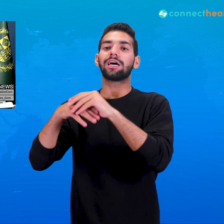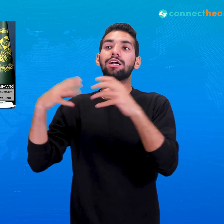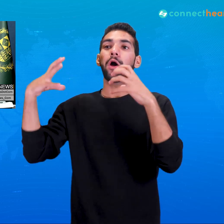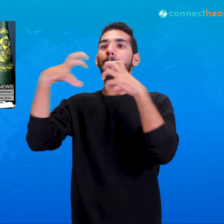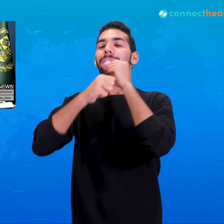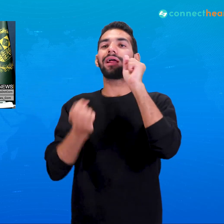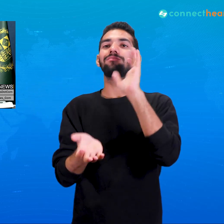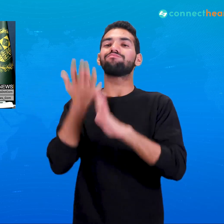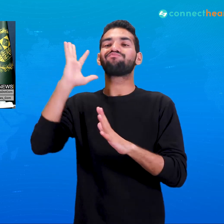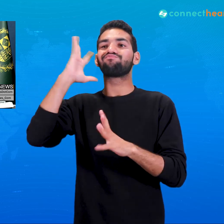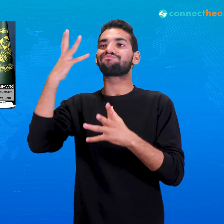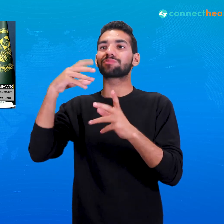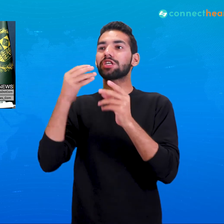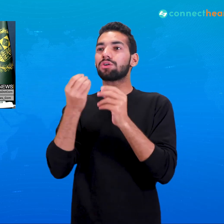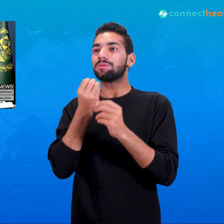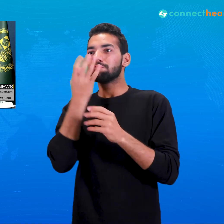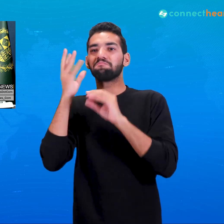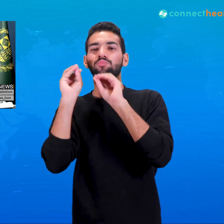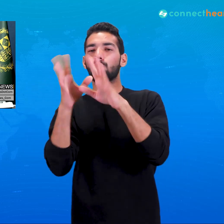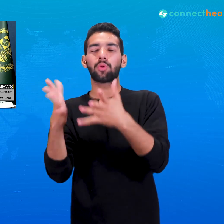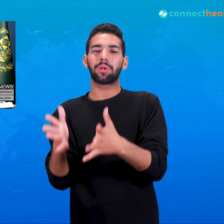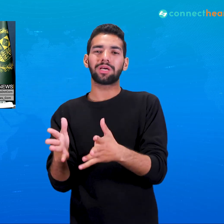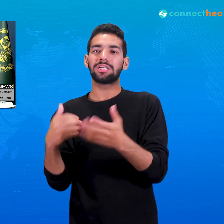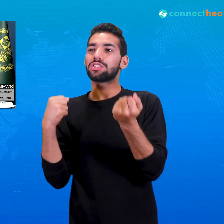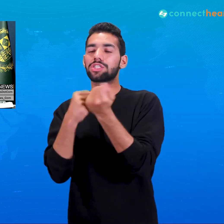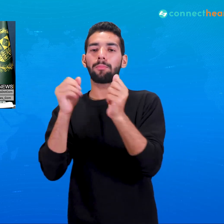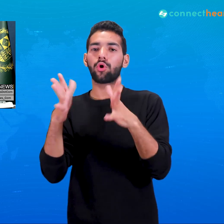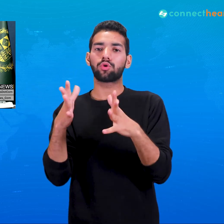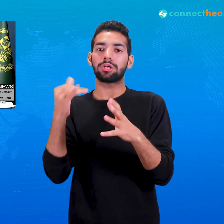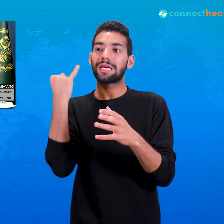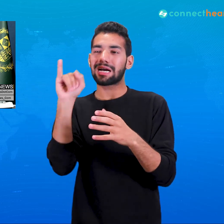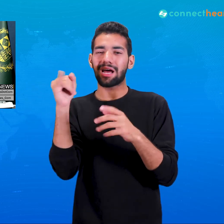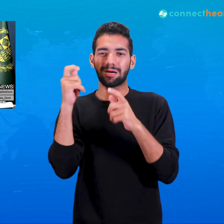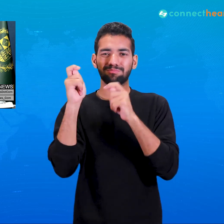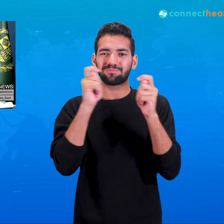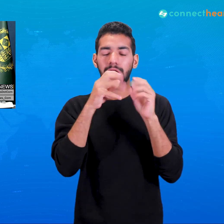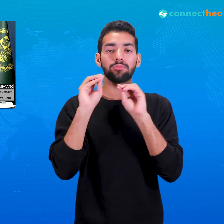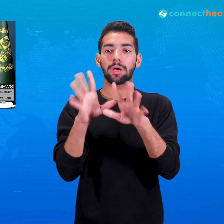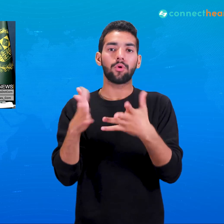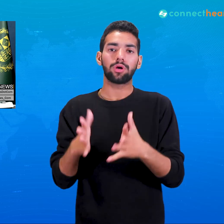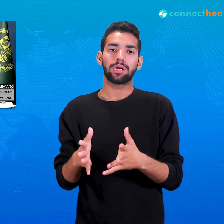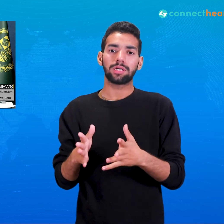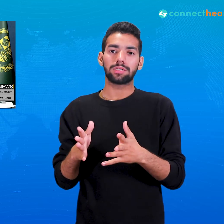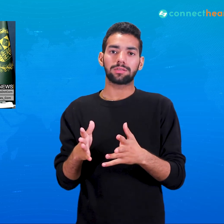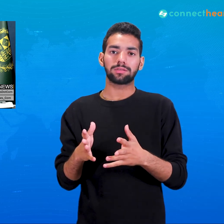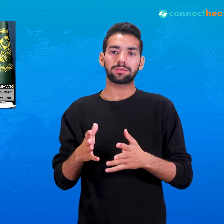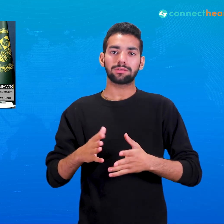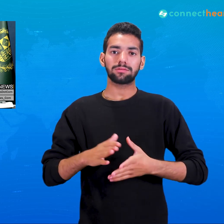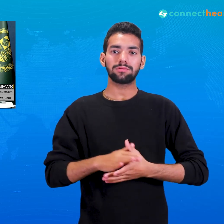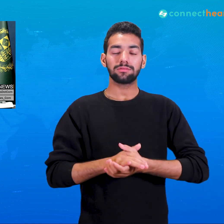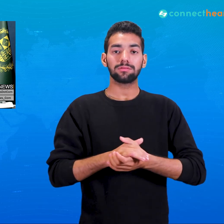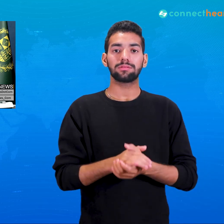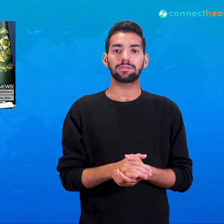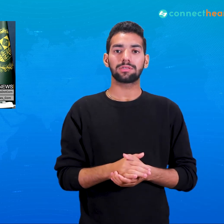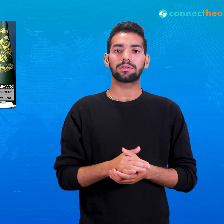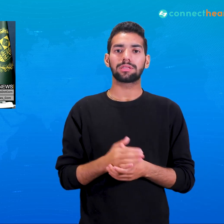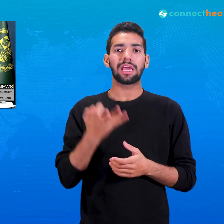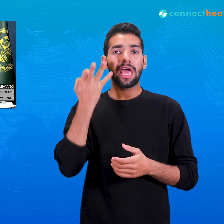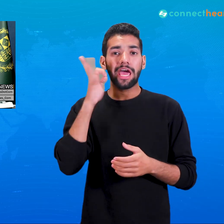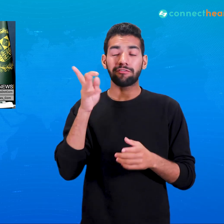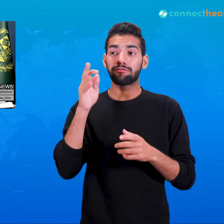پھینکا کرتے ان کے اوپر۔ صحافی کہہ رہے ہیں جی وہ مجرم باہر لندن میں، اس سے جی تقریر کرنے کا موقع دے، صحافی کہہ رہے ہیں، سینئر